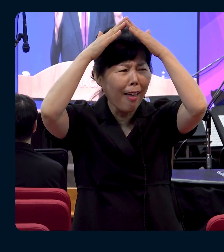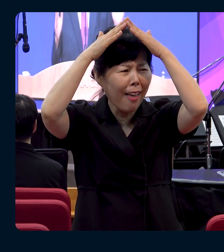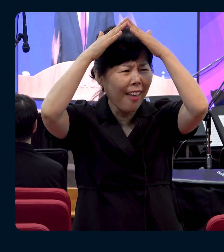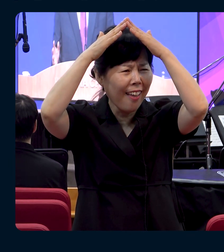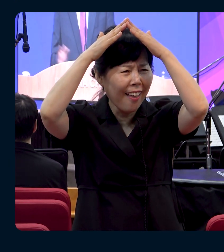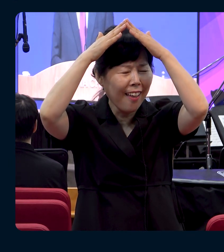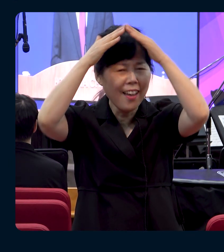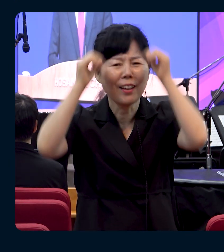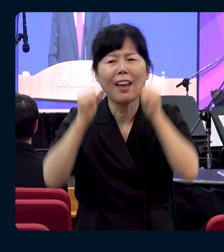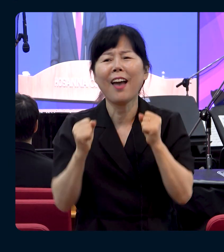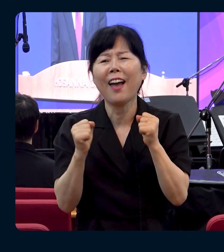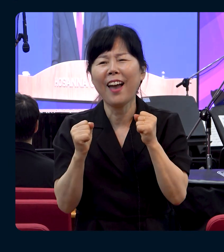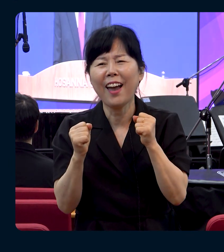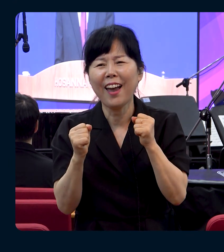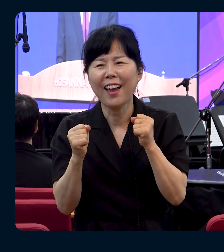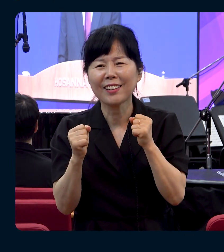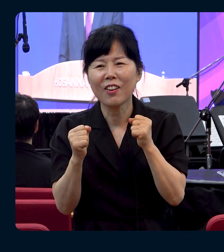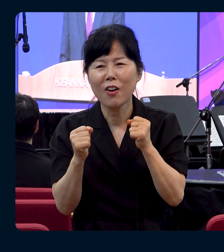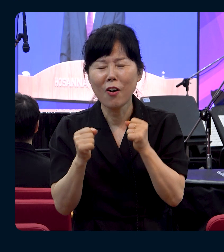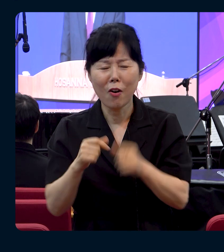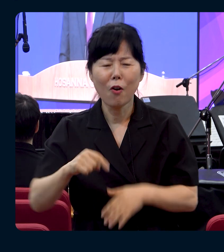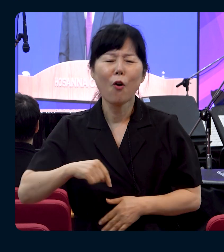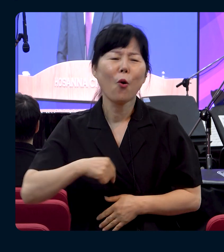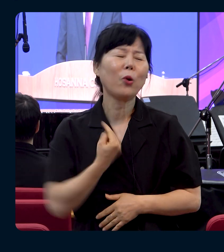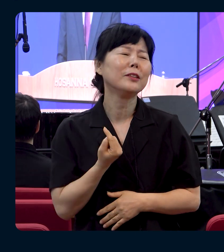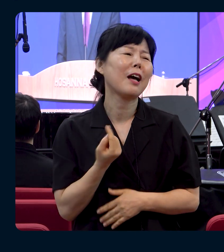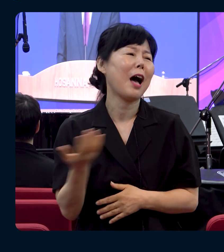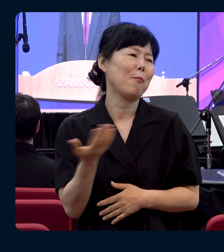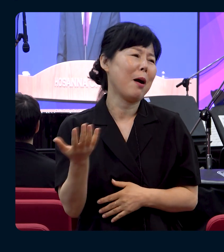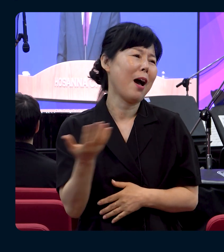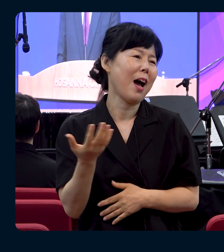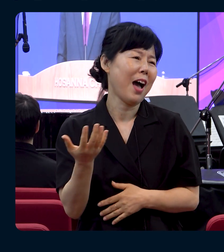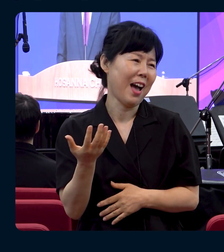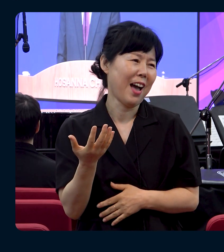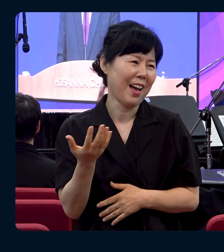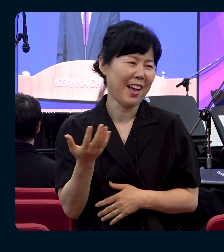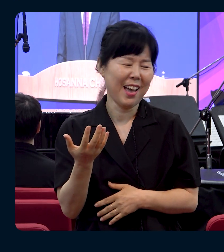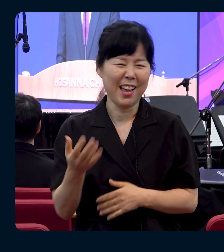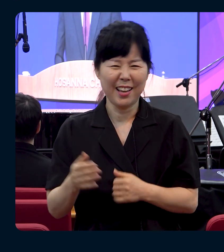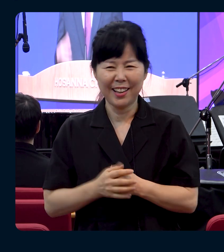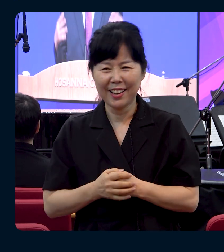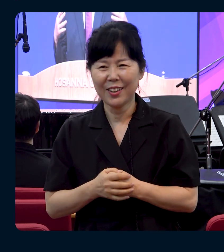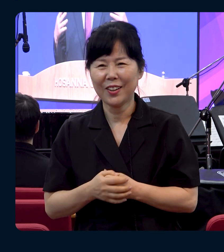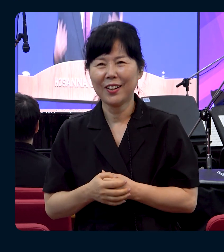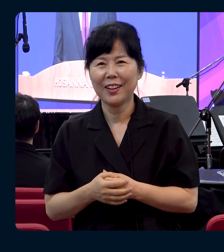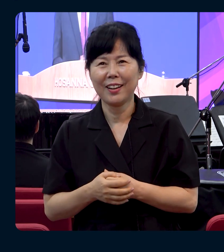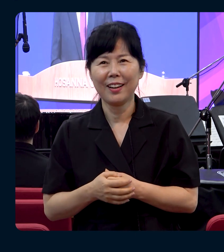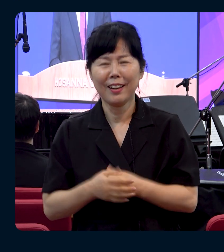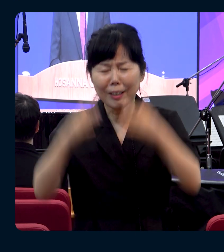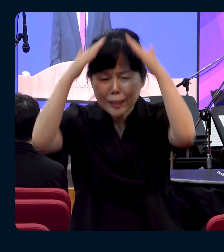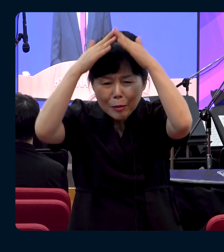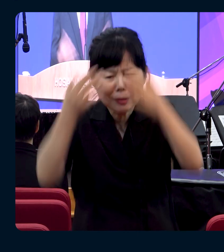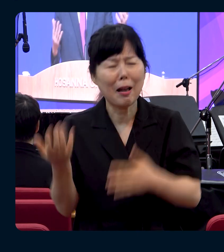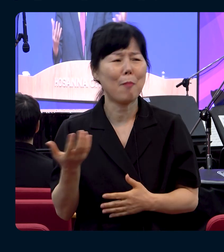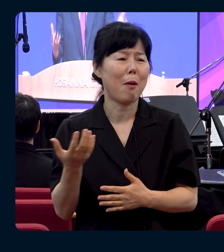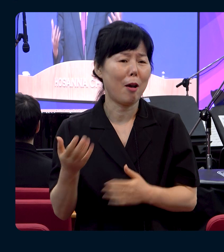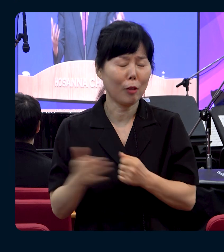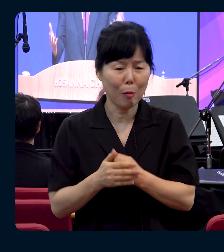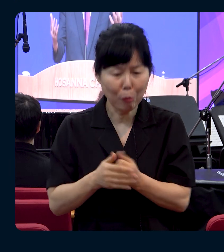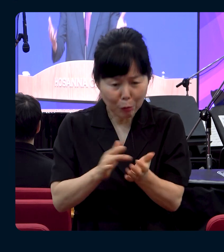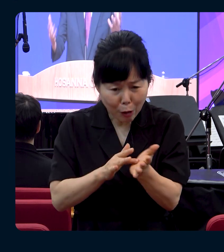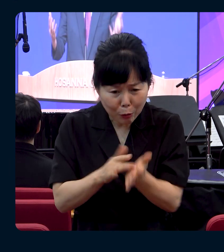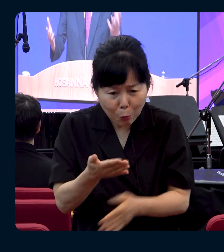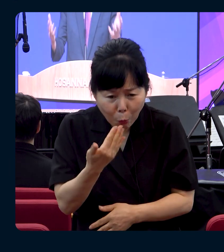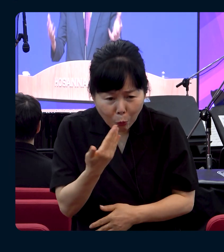집에서 아팠던 굉장히 힘든 그런 시간을 가진 거죠. 정말 너무 몸은 아프고 그리고